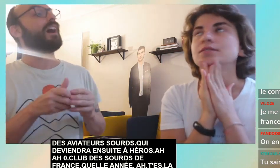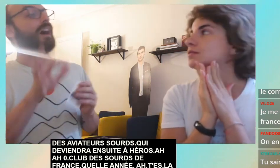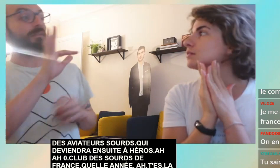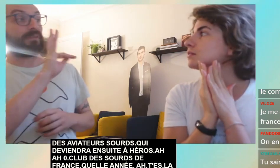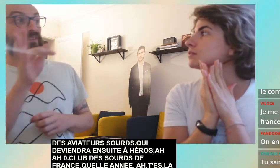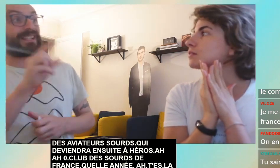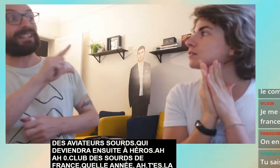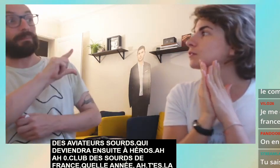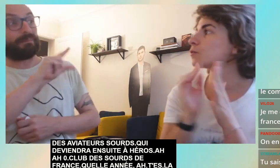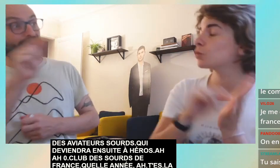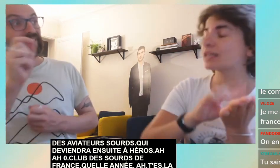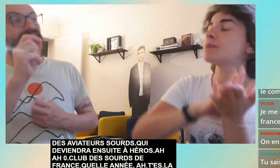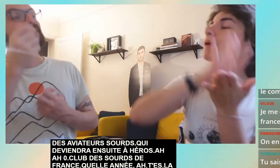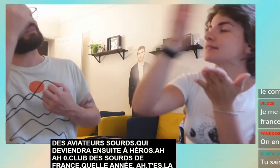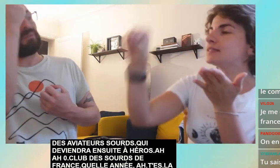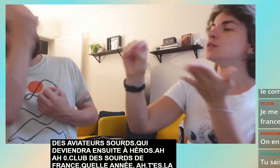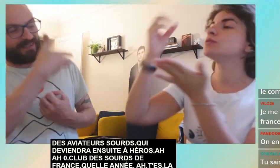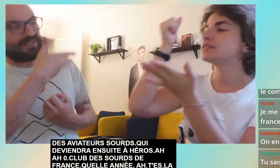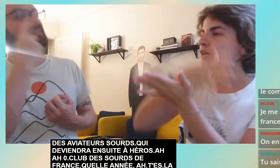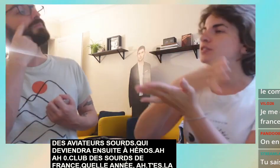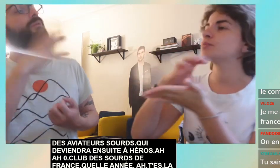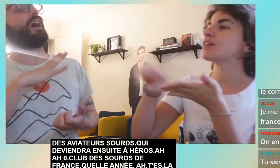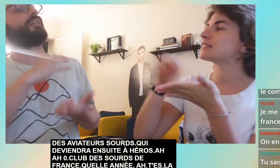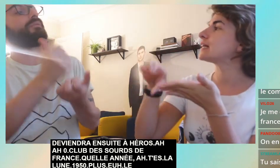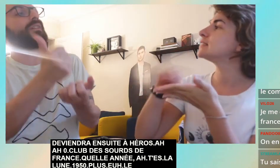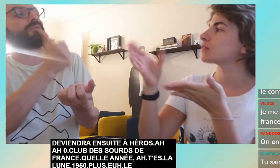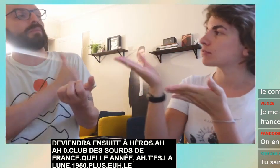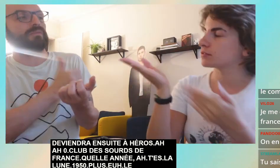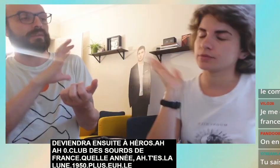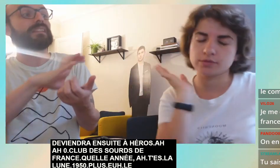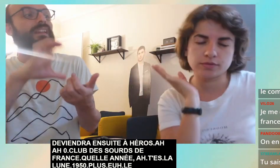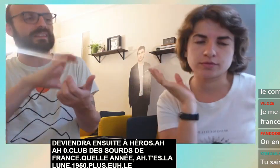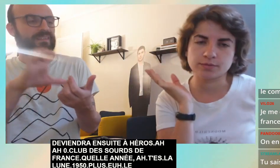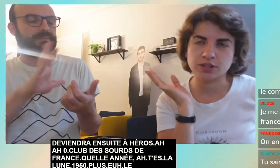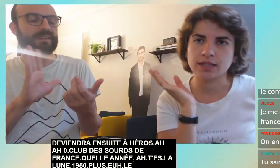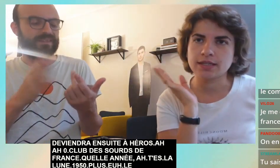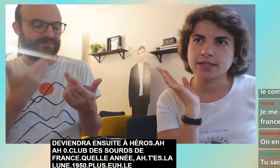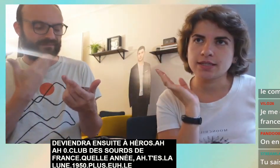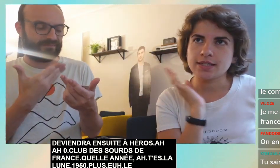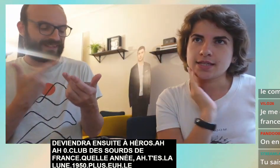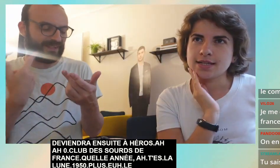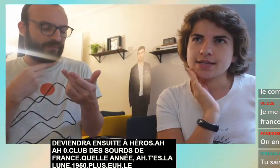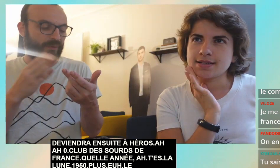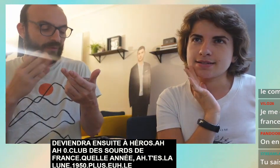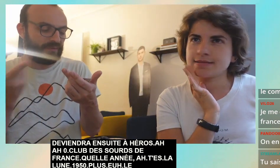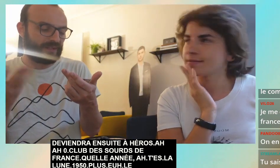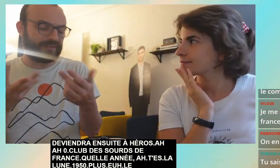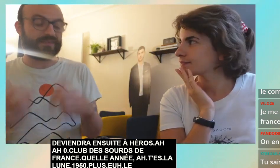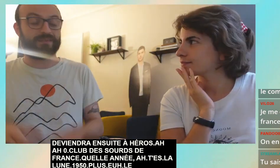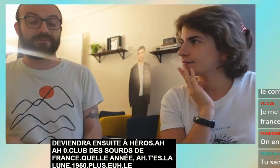un Français qui est Lui parti qui est parti aux aux États-Unis États-Unis pour pour faire ta avoir le licence. brevet. Bah, sa licence, merci. Bah, c'était brevet, licence. Bon.